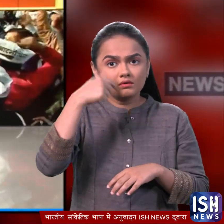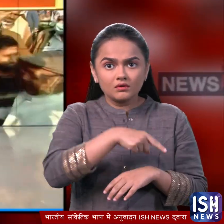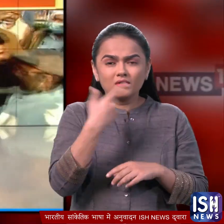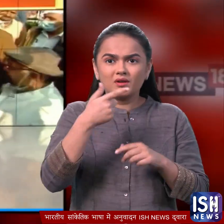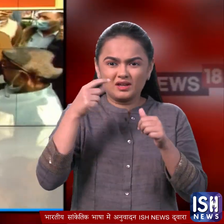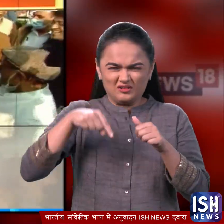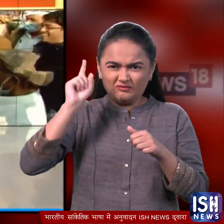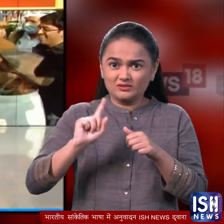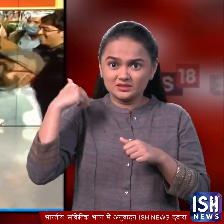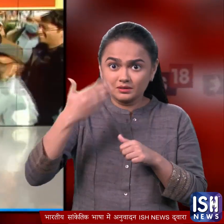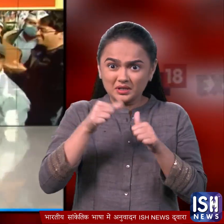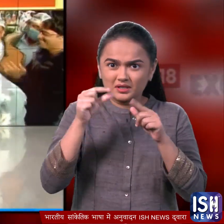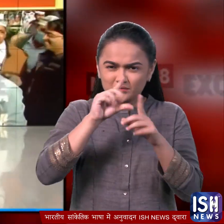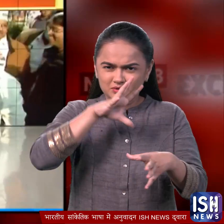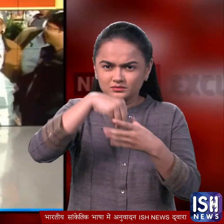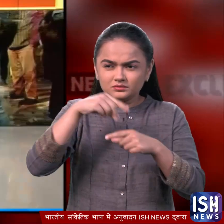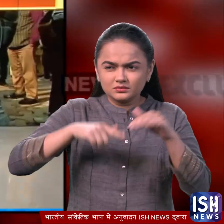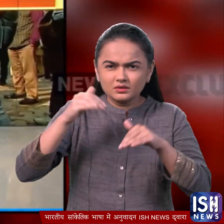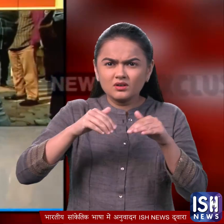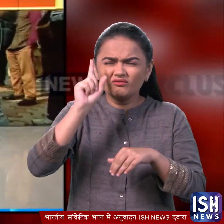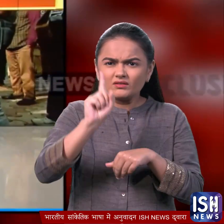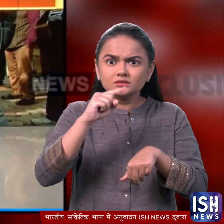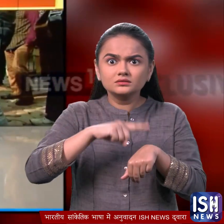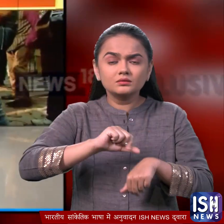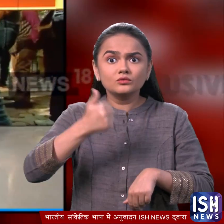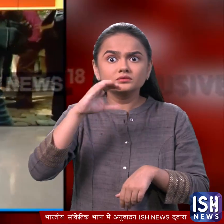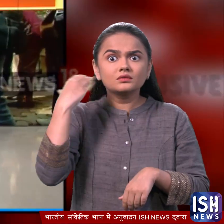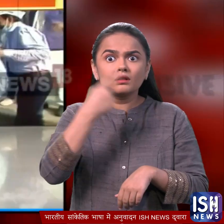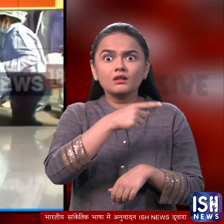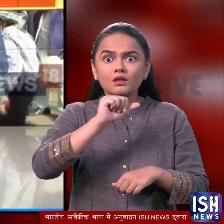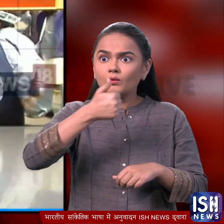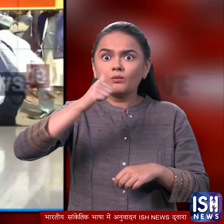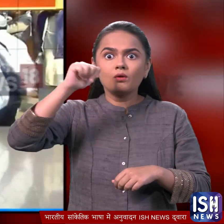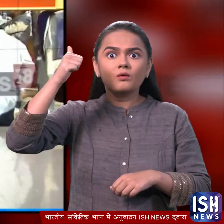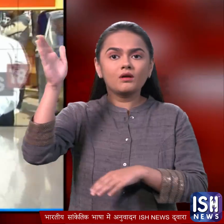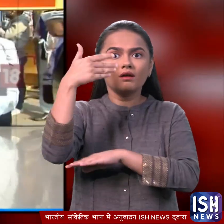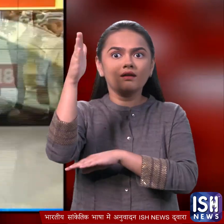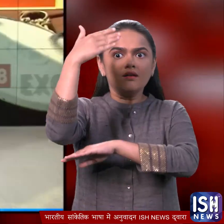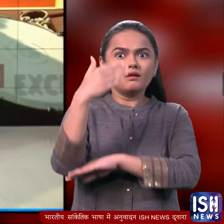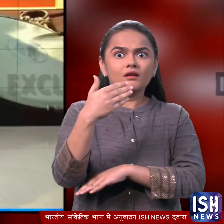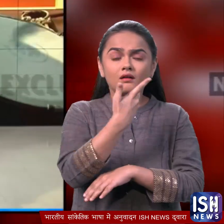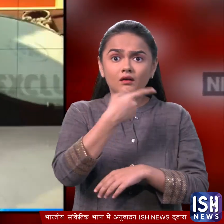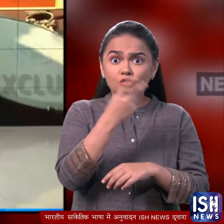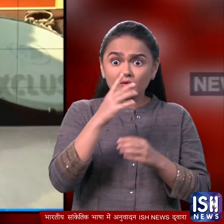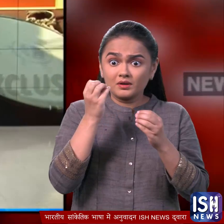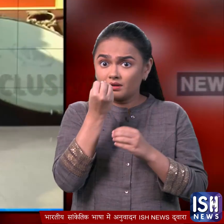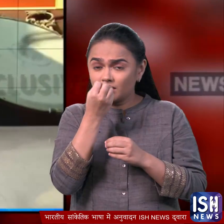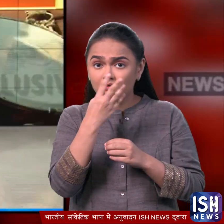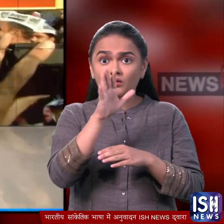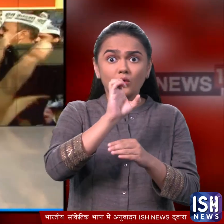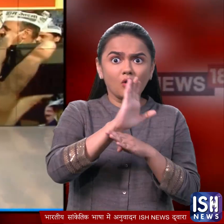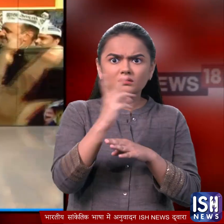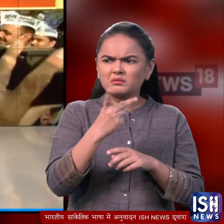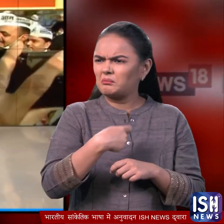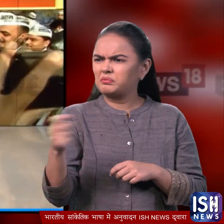पार्टी ने चंडीगढ़ नगर निगम का चुनाव लड़ा और पहली ही बार में उसने चंडीगढ़ में जीत के झंडे गाड़ दिए। उसने दोनों बड़ी पार्टियों बीजेपी और